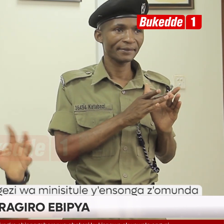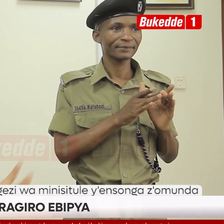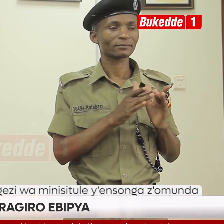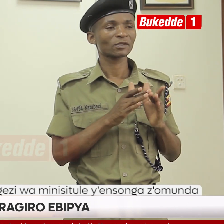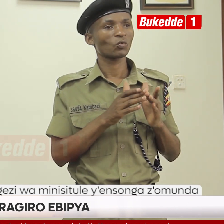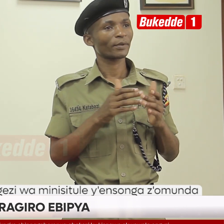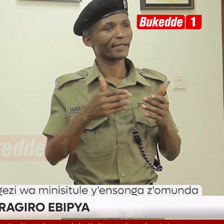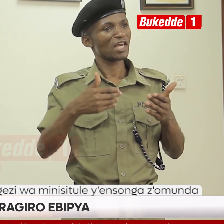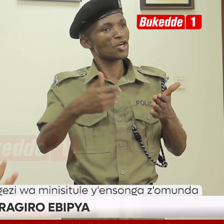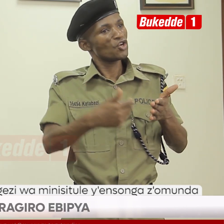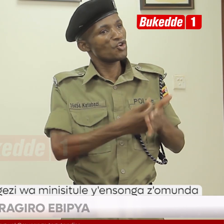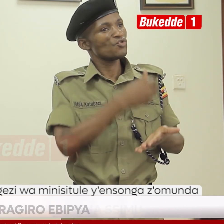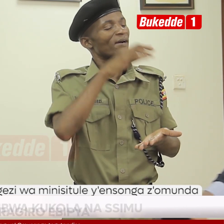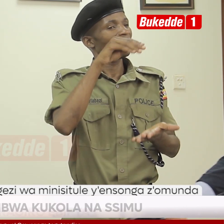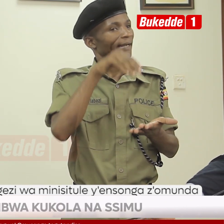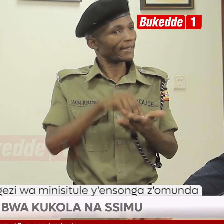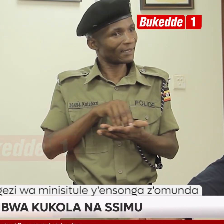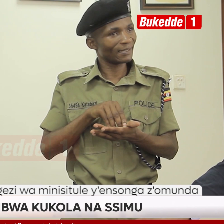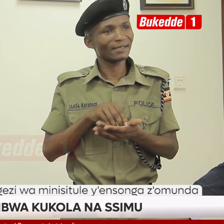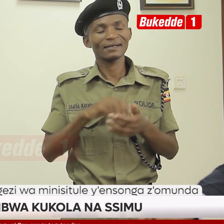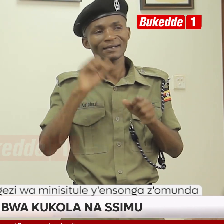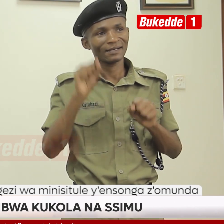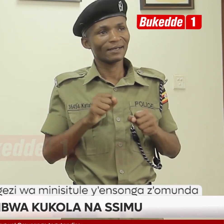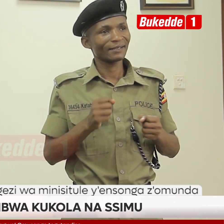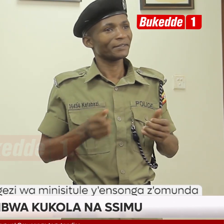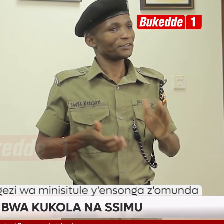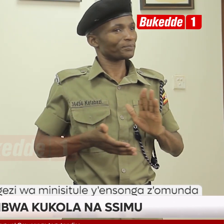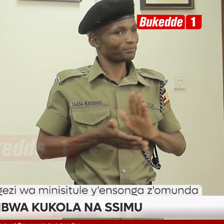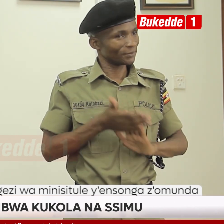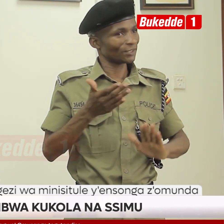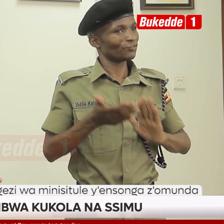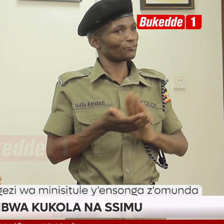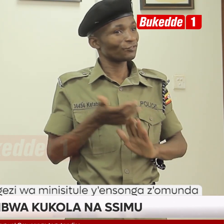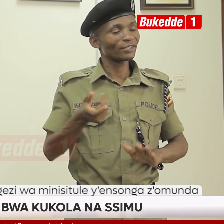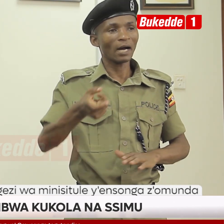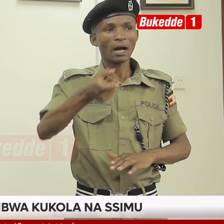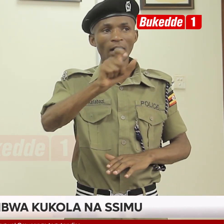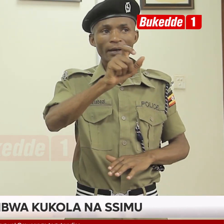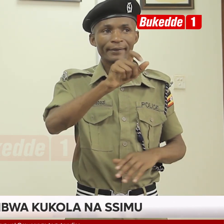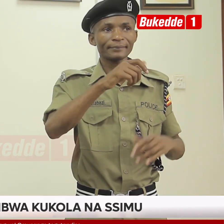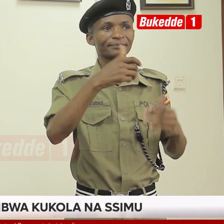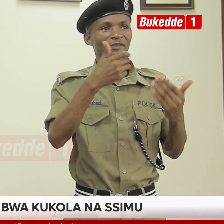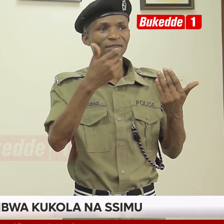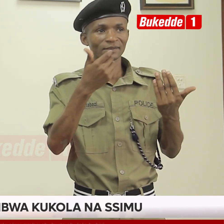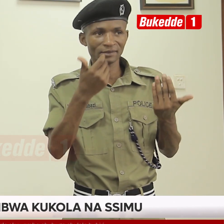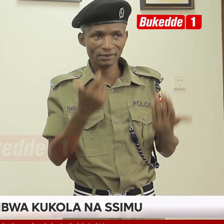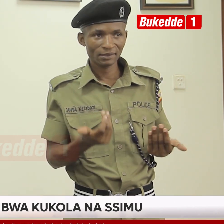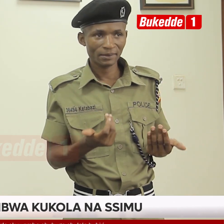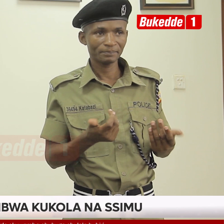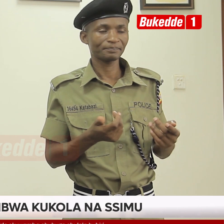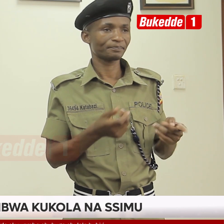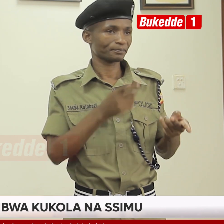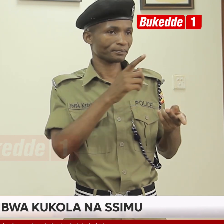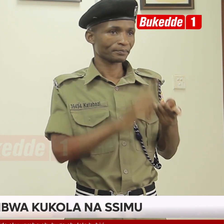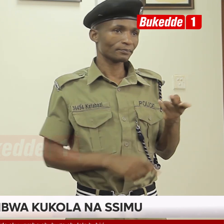tugeza bujja esobole okubeera nga speed yeeyongerako okusookera ddala ekyokubiri okulaba nti